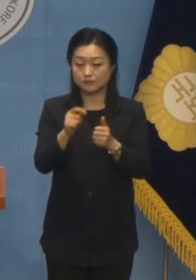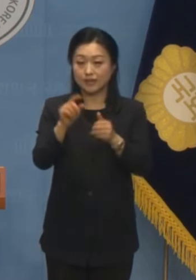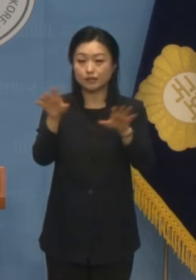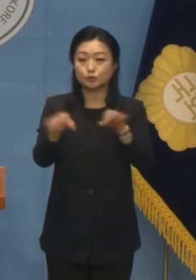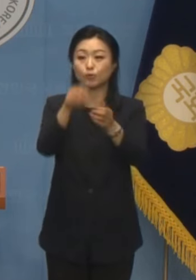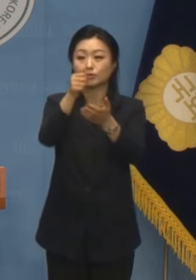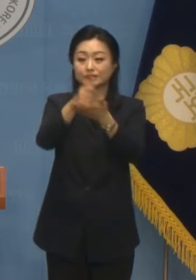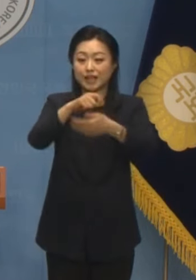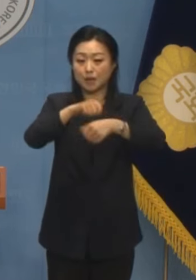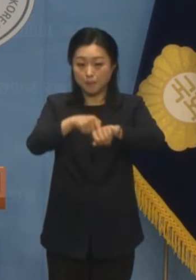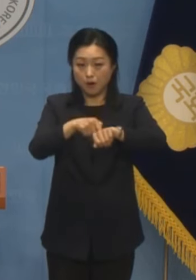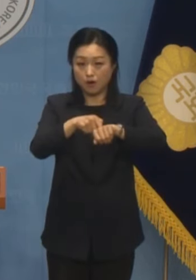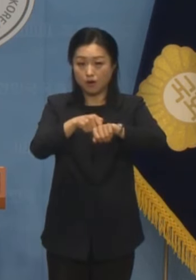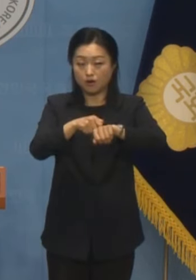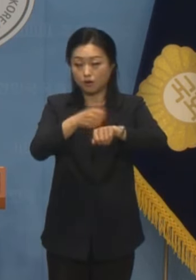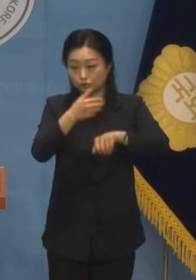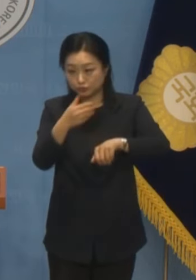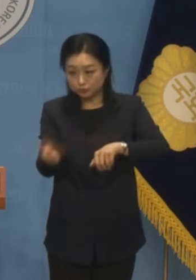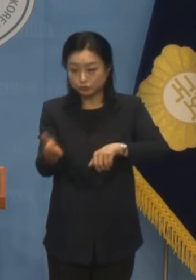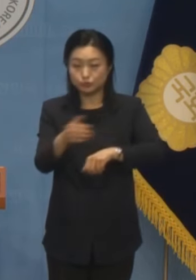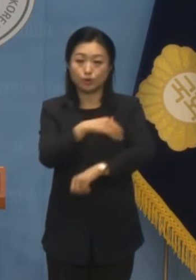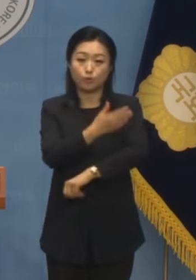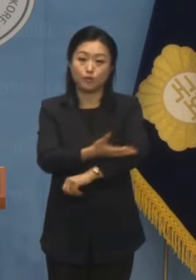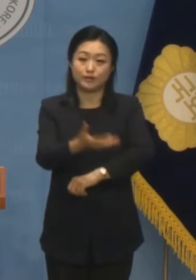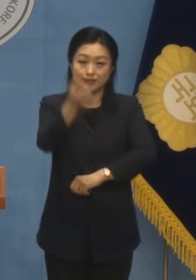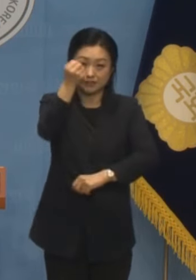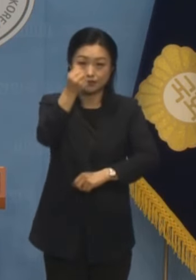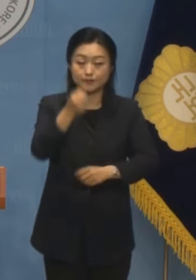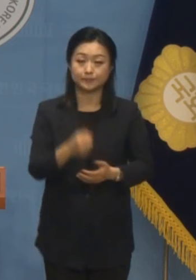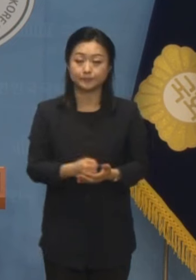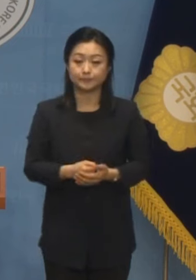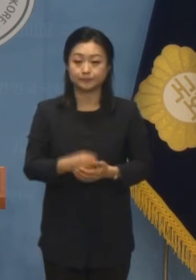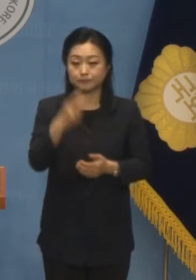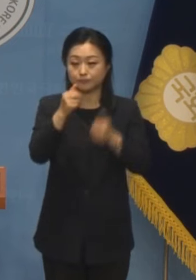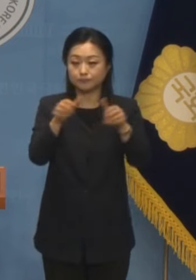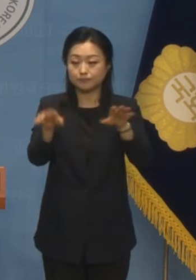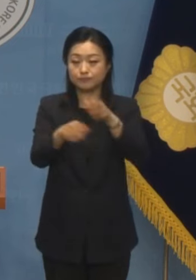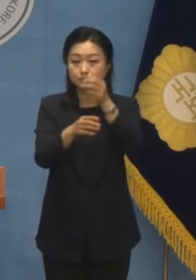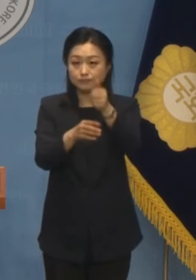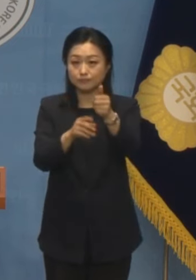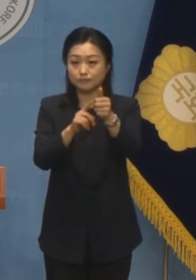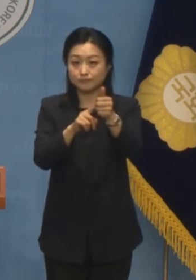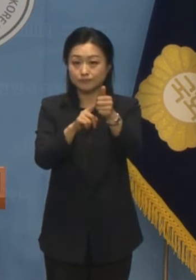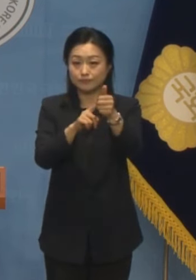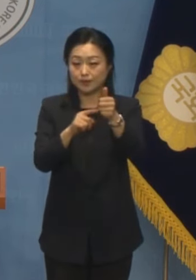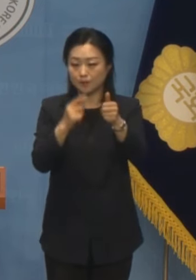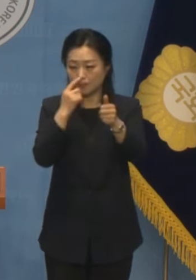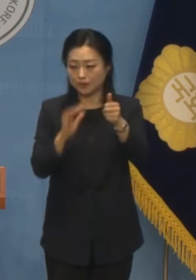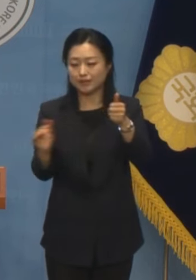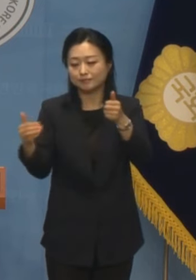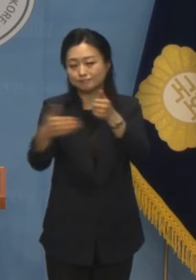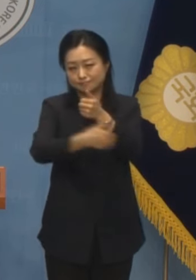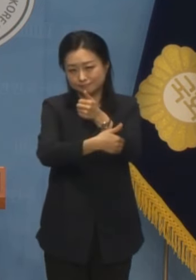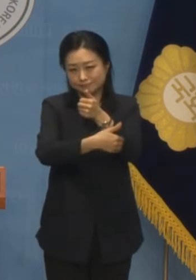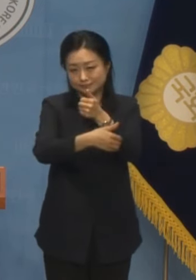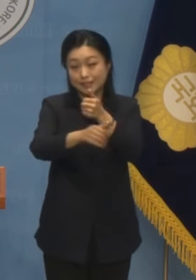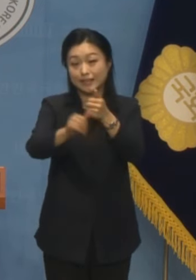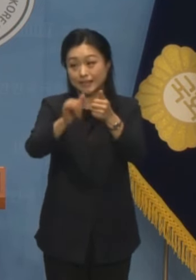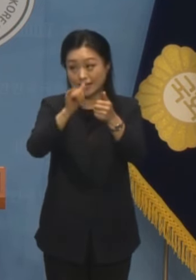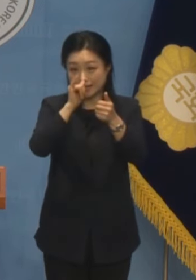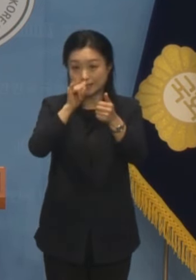검찰총장이 징계 청구권자로 검사징계법에 규정되어 있습니다. 검찰총장이 제19 감사기를 할 수